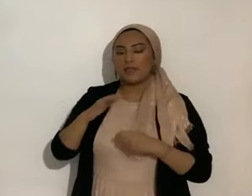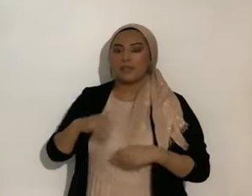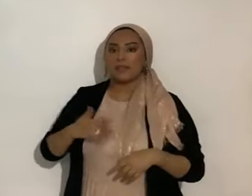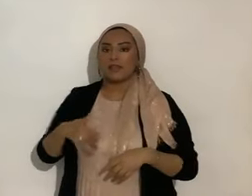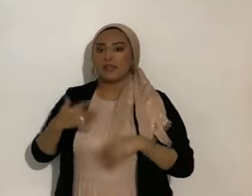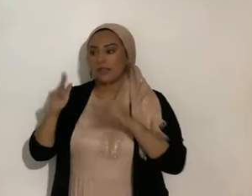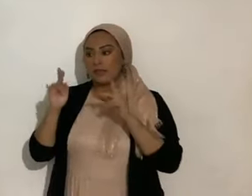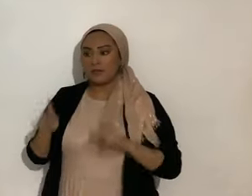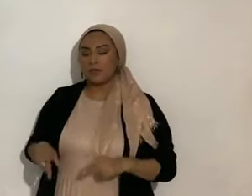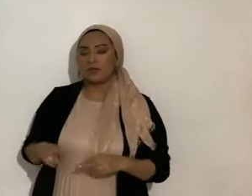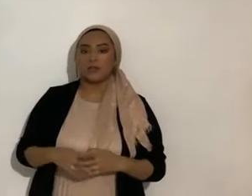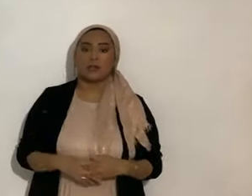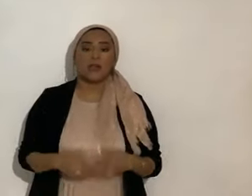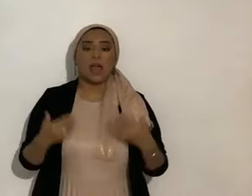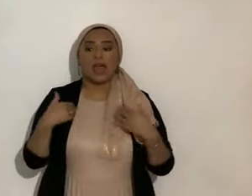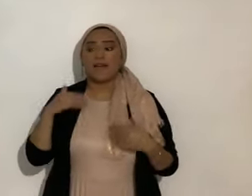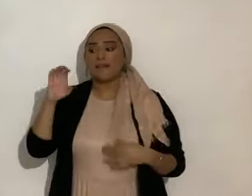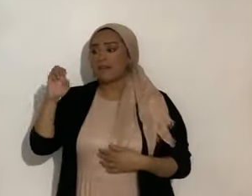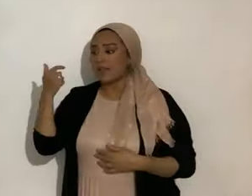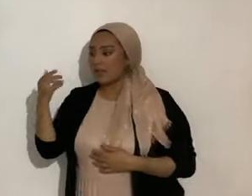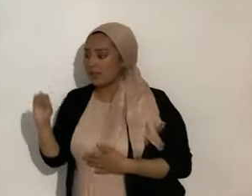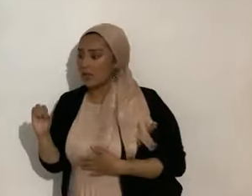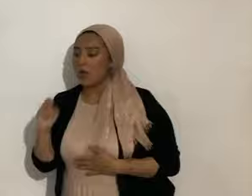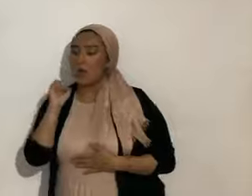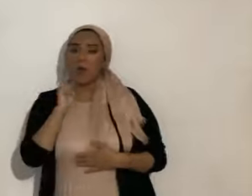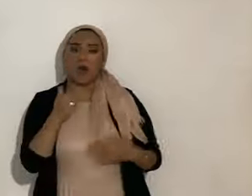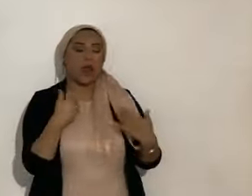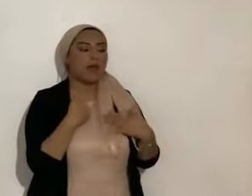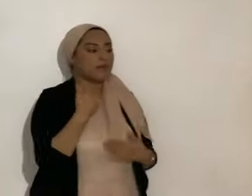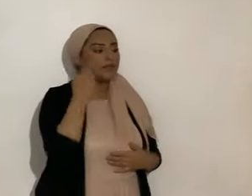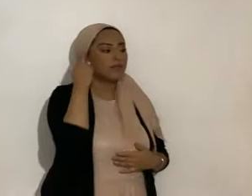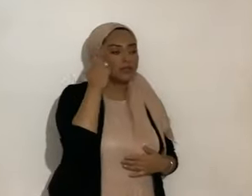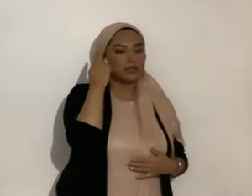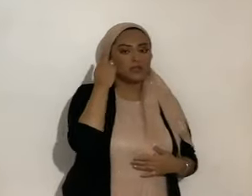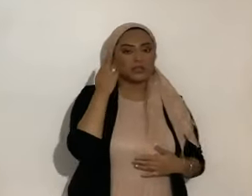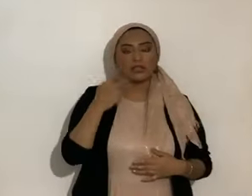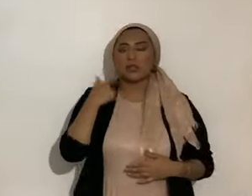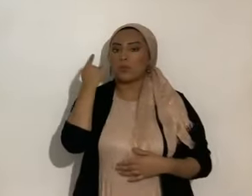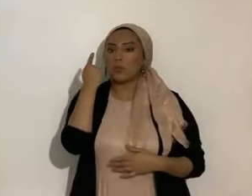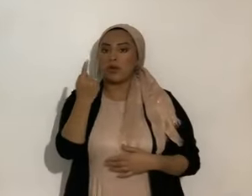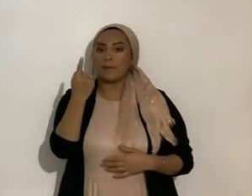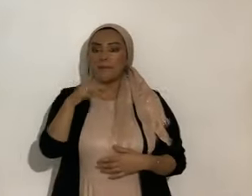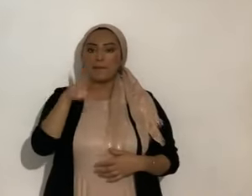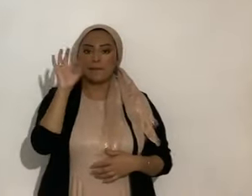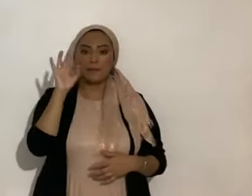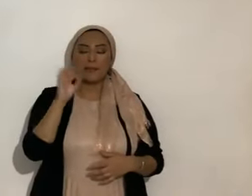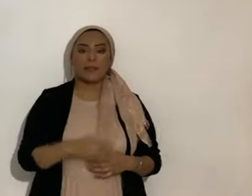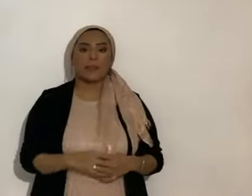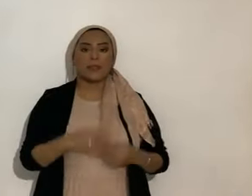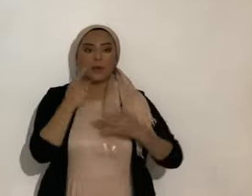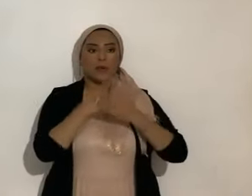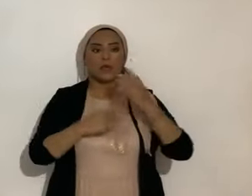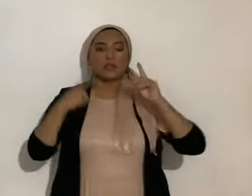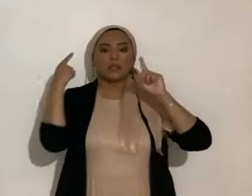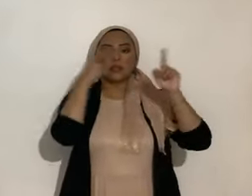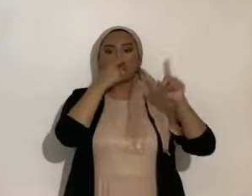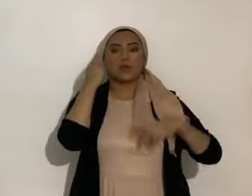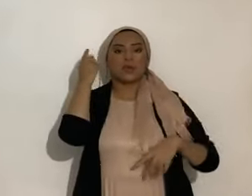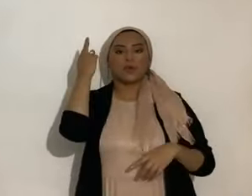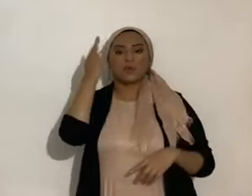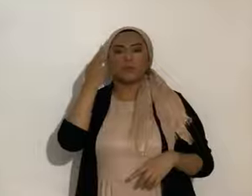una persona. O hay ego o hay razón. O hay razón o hay ego. Ahora, ¿cuál es el objetivo de la razón?